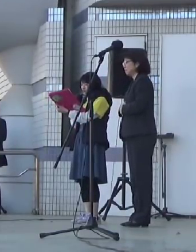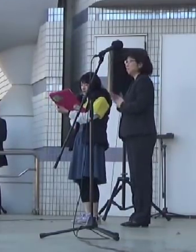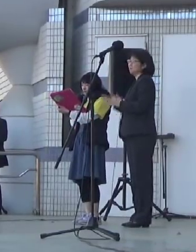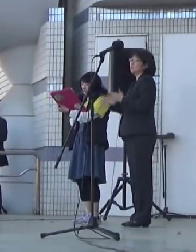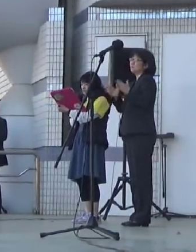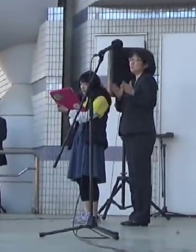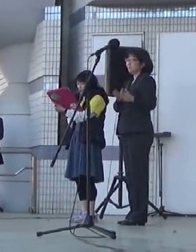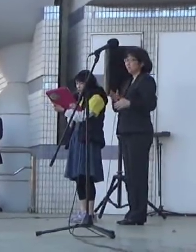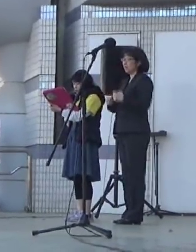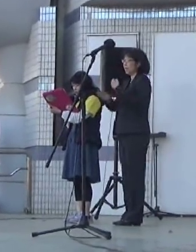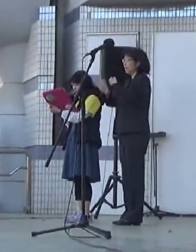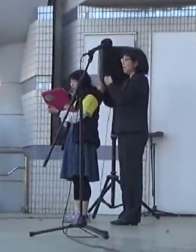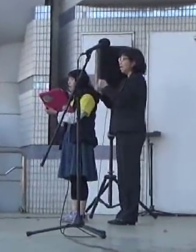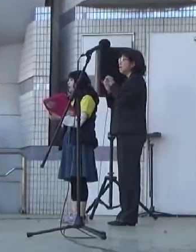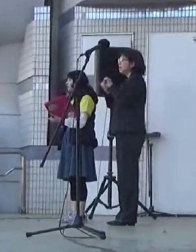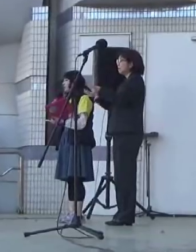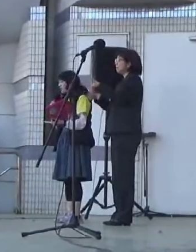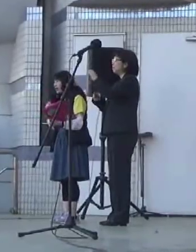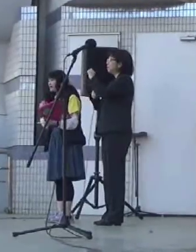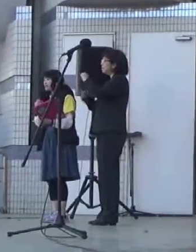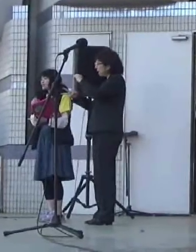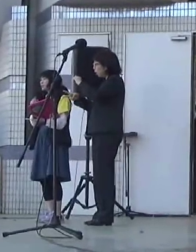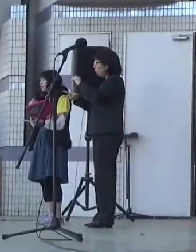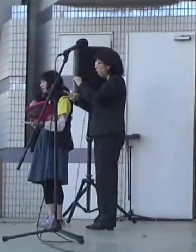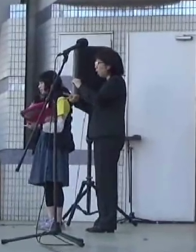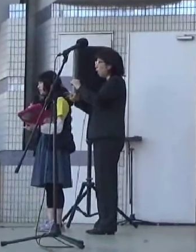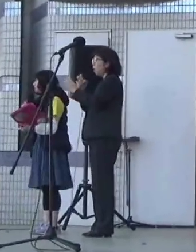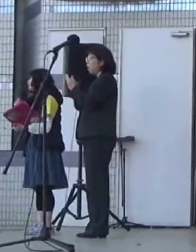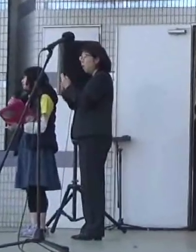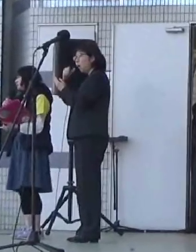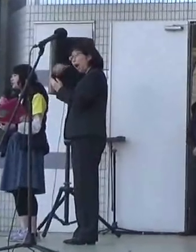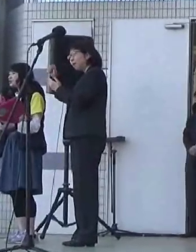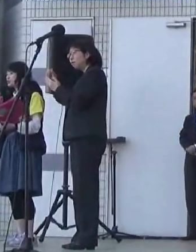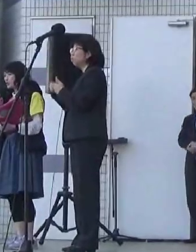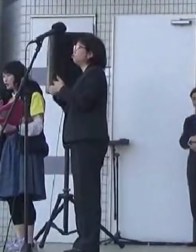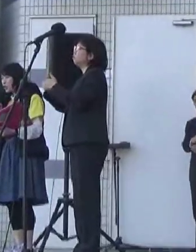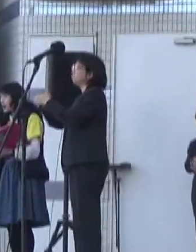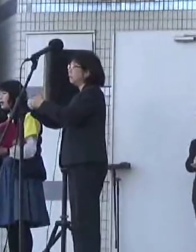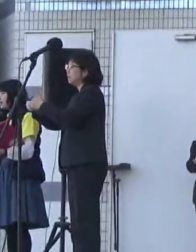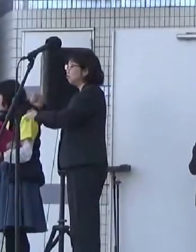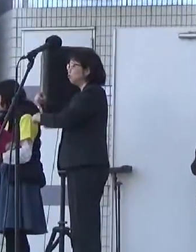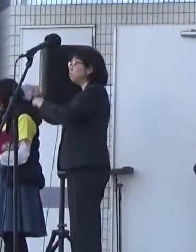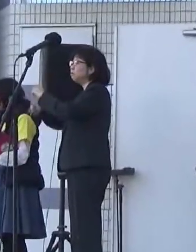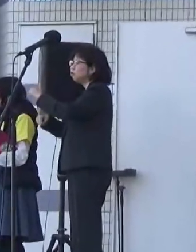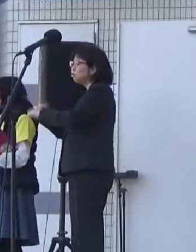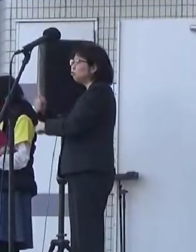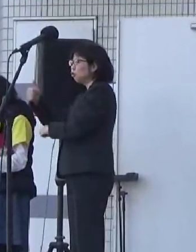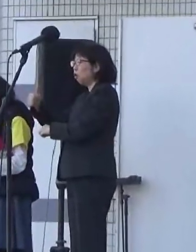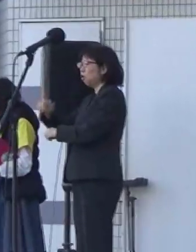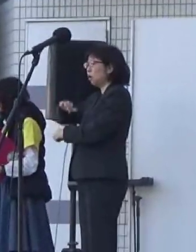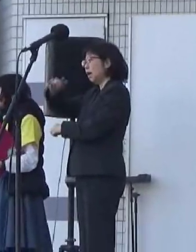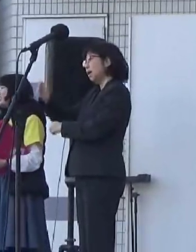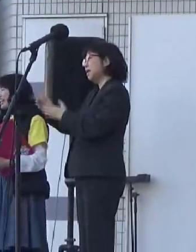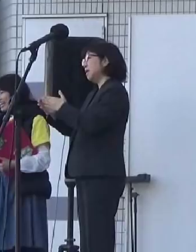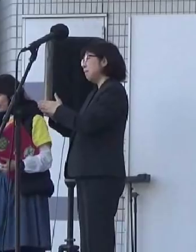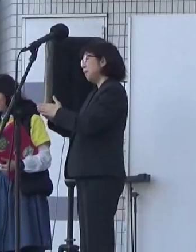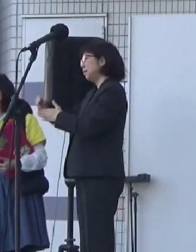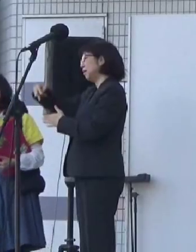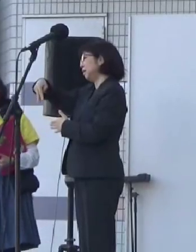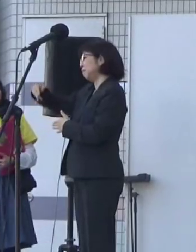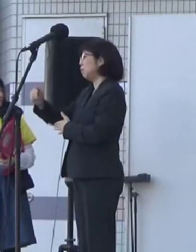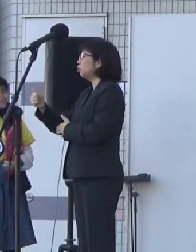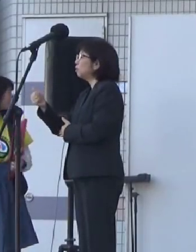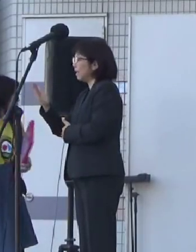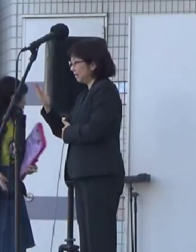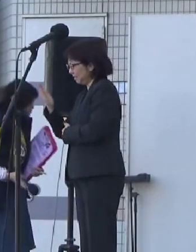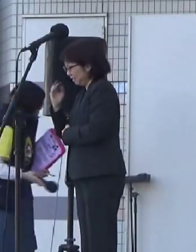、原発ゼロ法案を国会で進めております、事務局長の山崎誠さんです。お願い